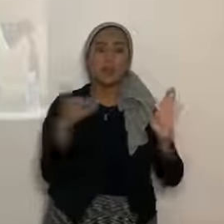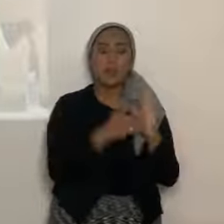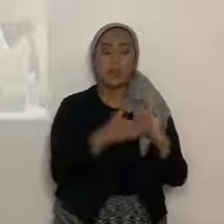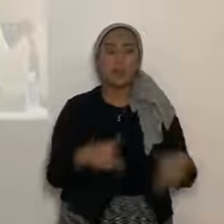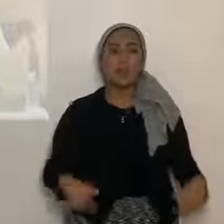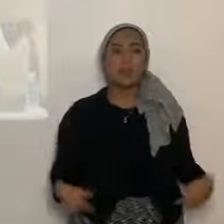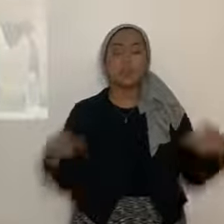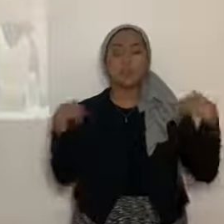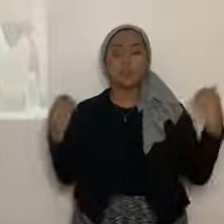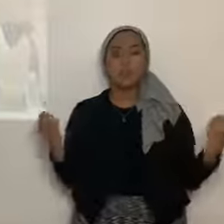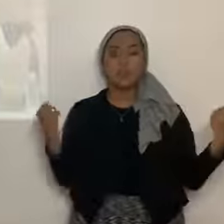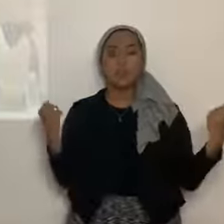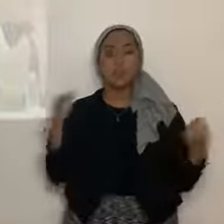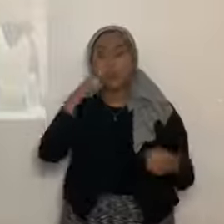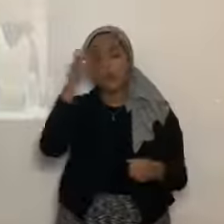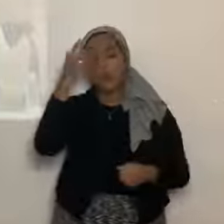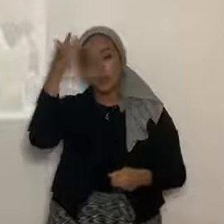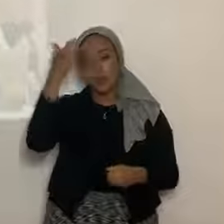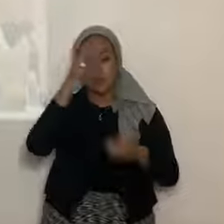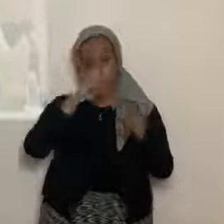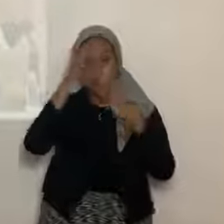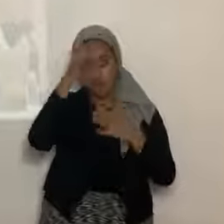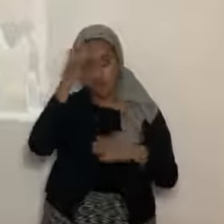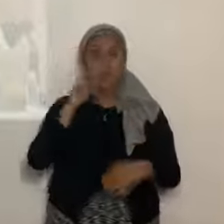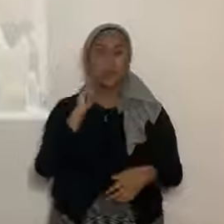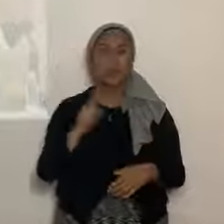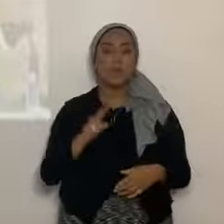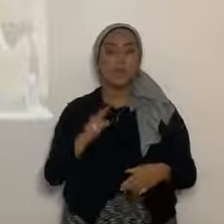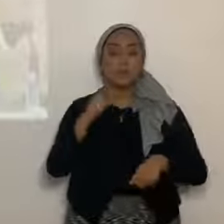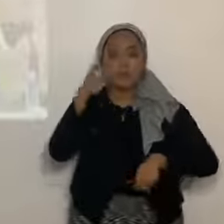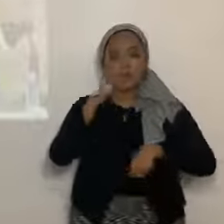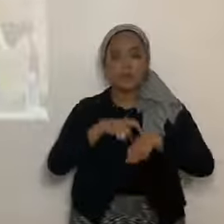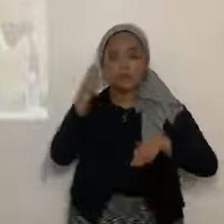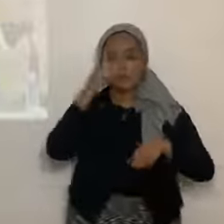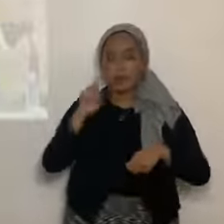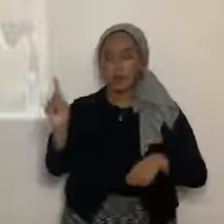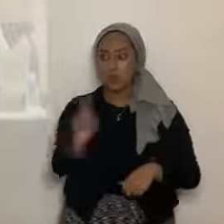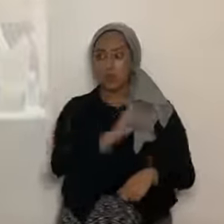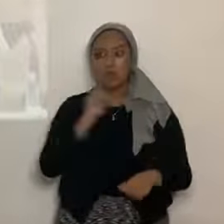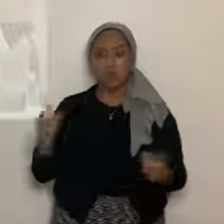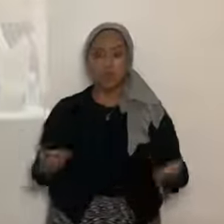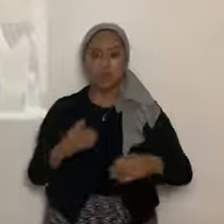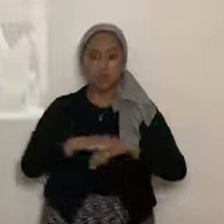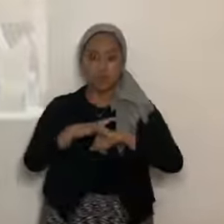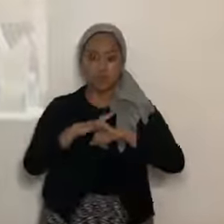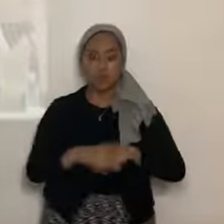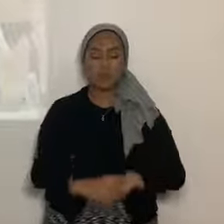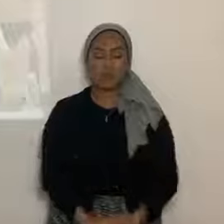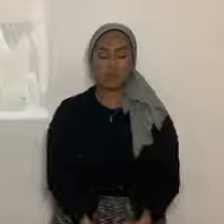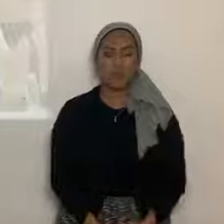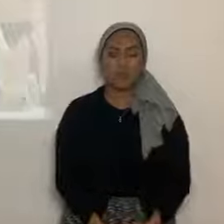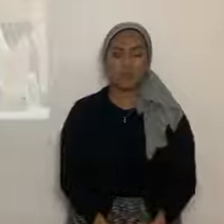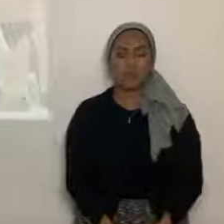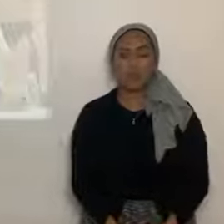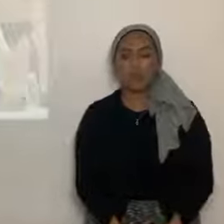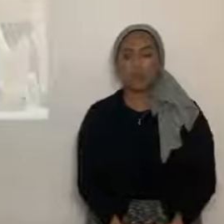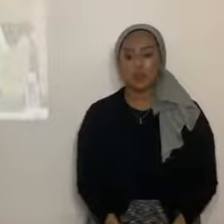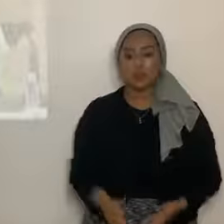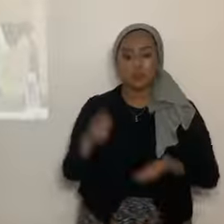sanidad porque el Eterno determina un tiempo para cada quien aquí en la tierra. Ahora vamos a Proverbios 10,